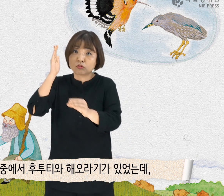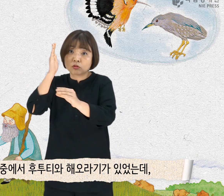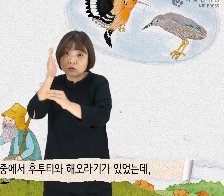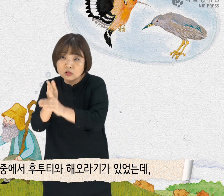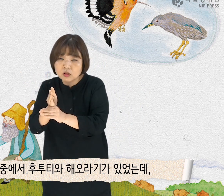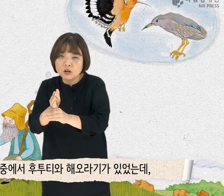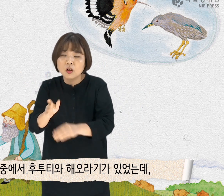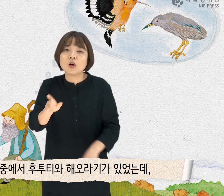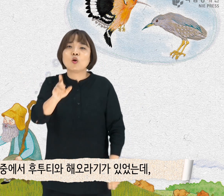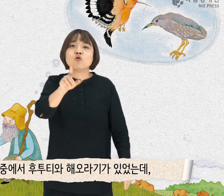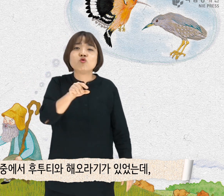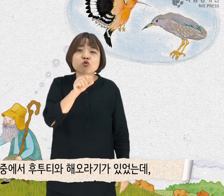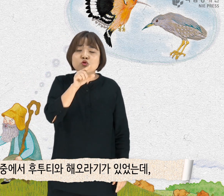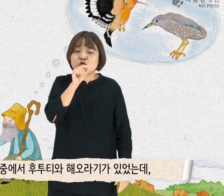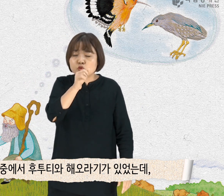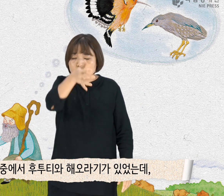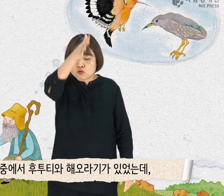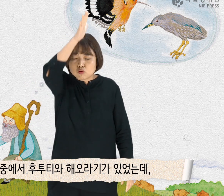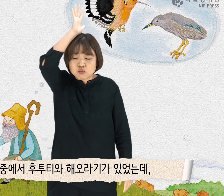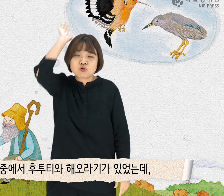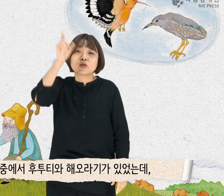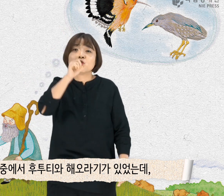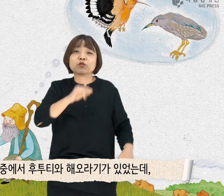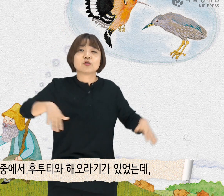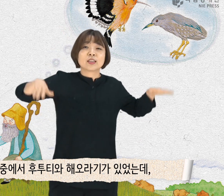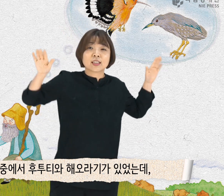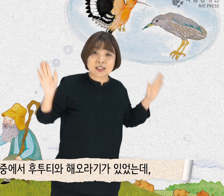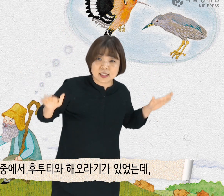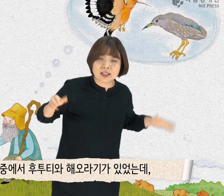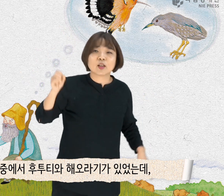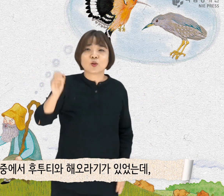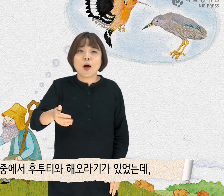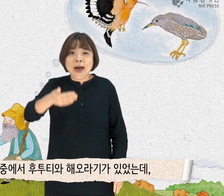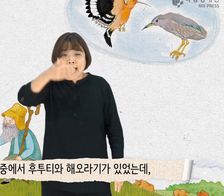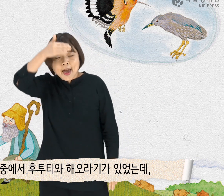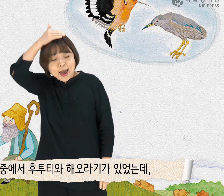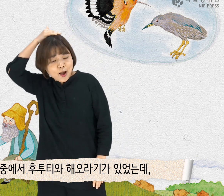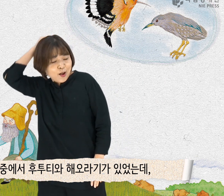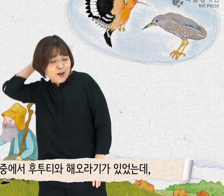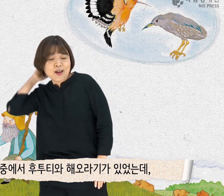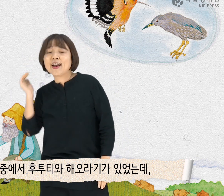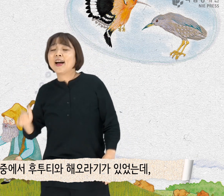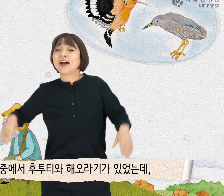그 3l 중에서 후투티 와 해오라기 가 있었는데